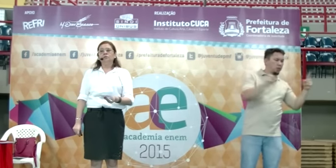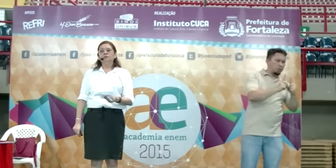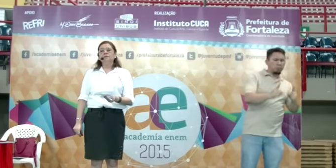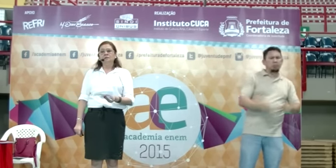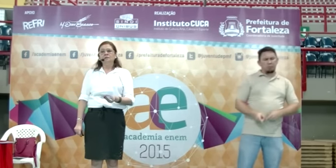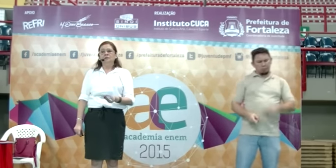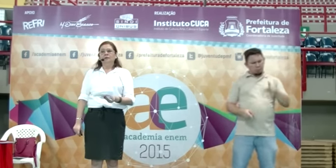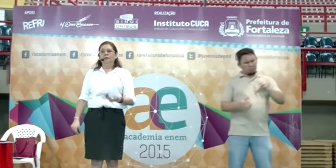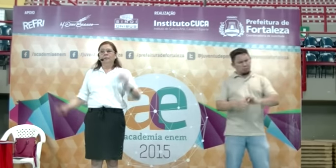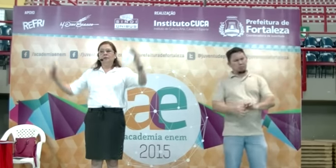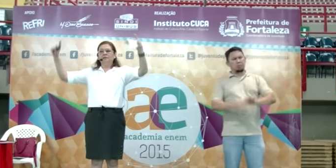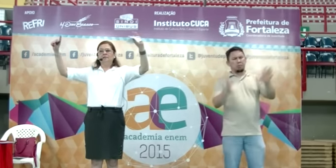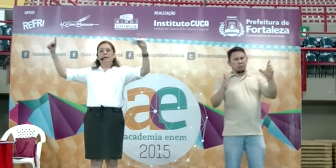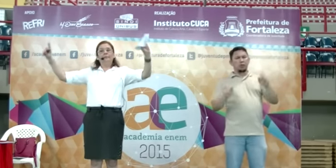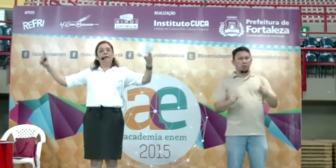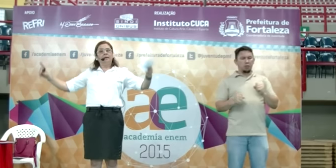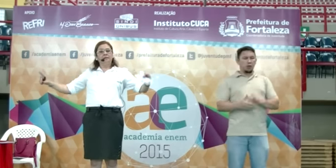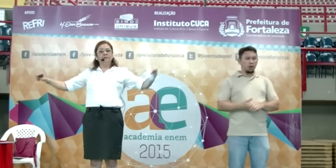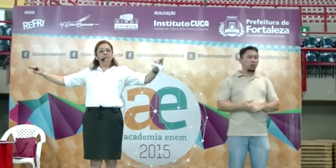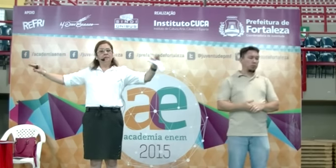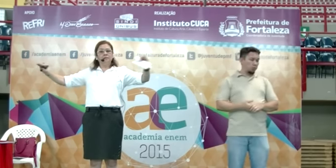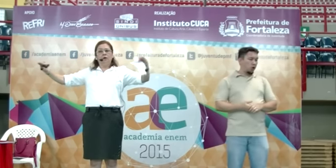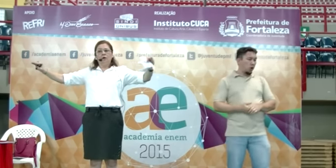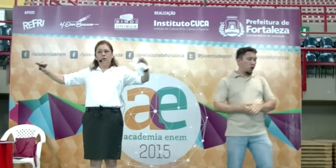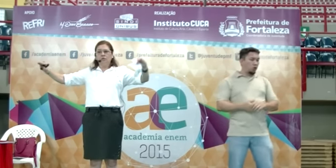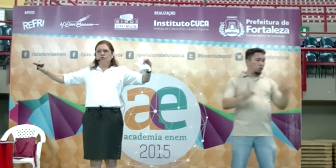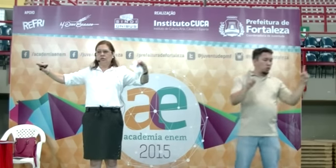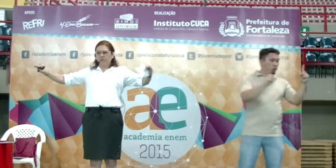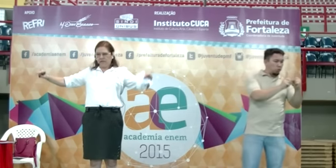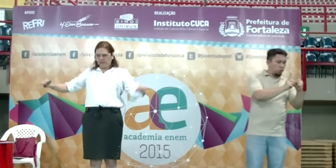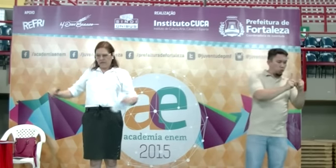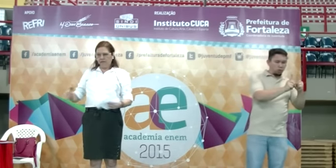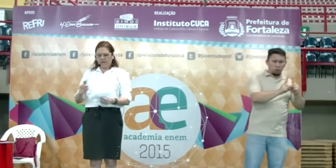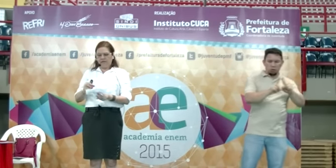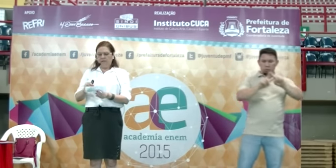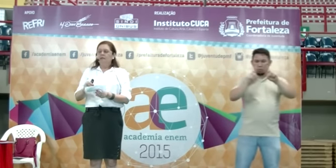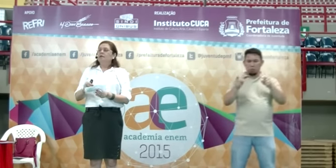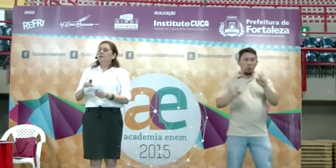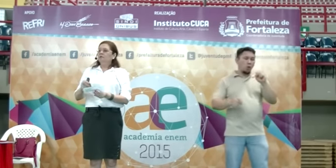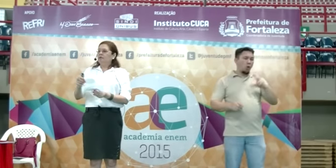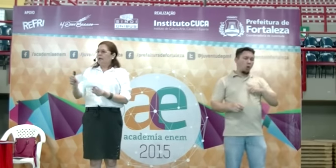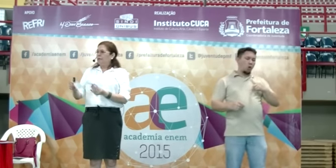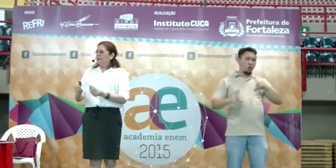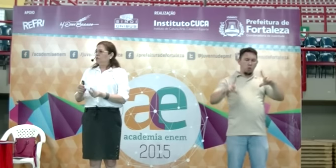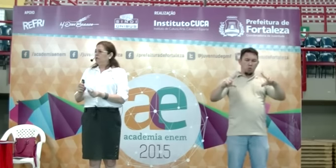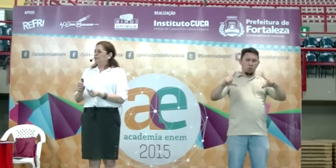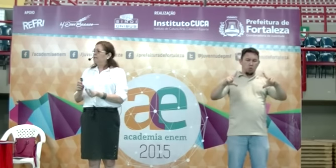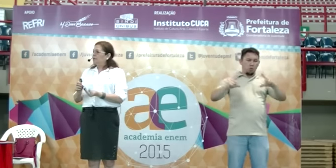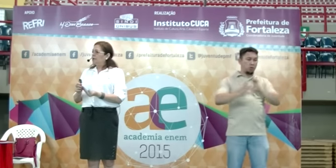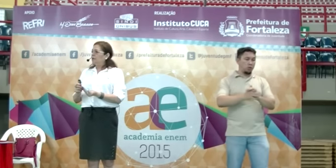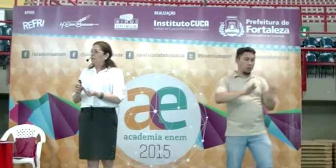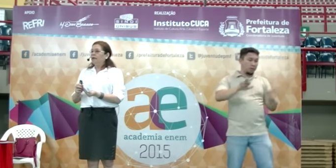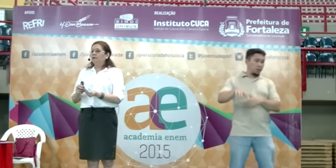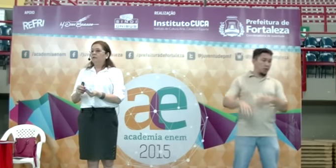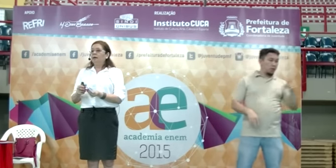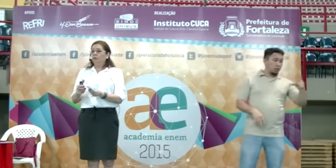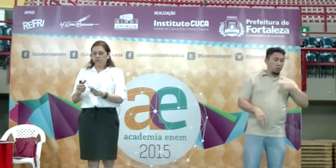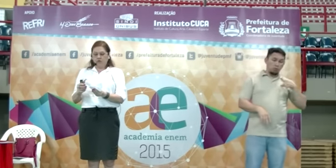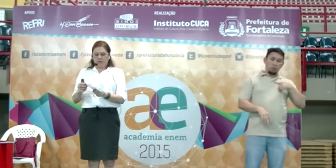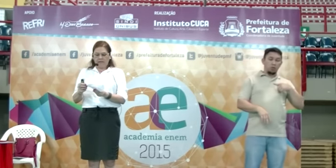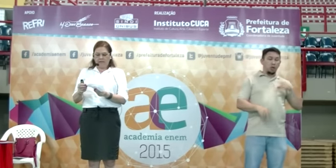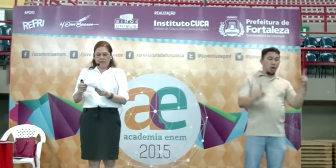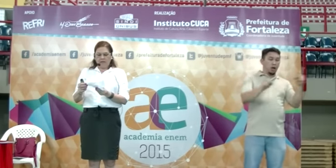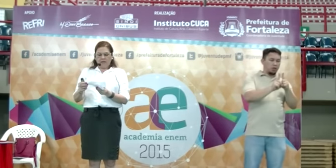É permitido sim. Eu posso usar parênteses ou os dois travessões. E os elementos da sigla com